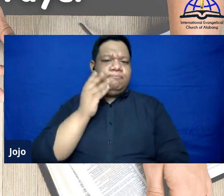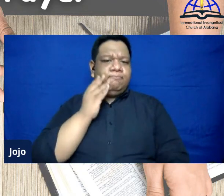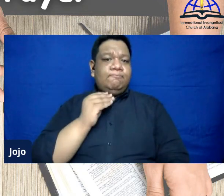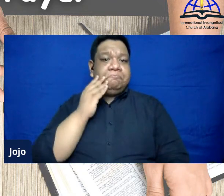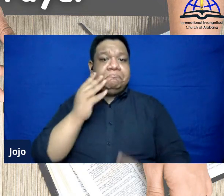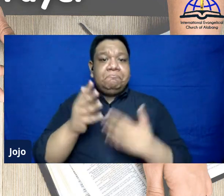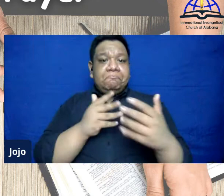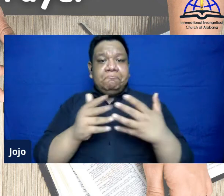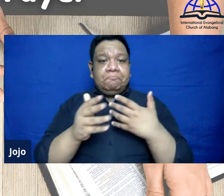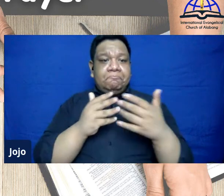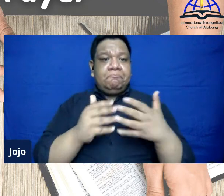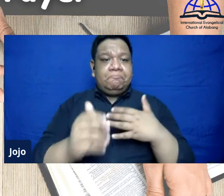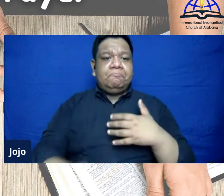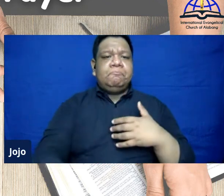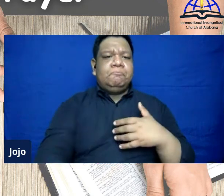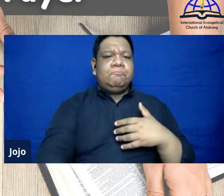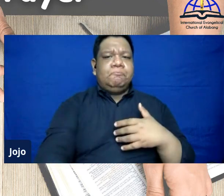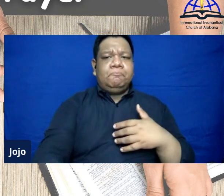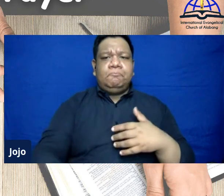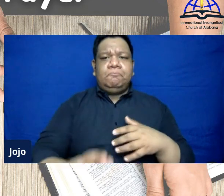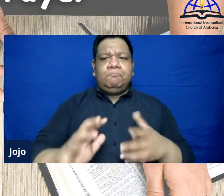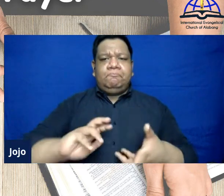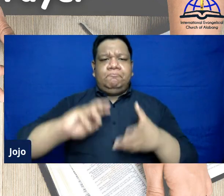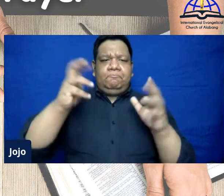po malilalim sa ating panahon.